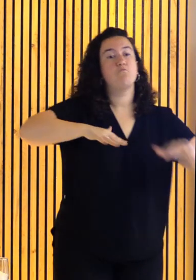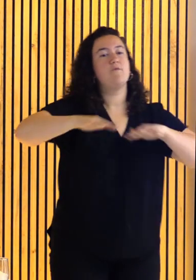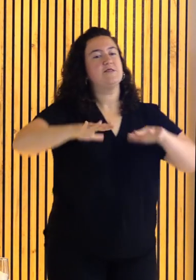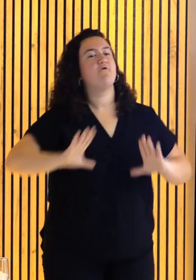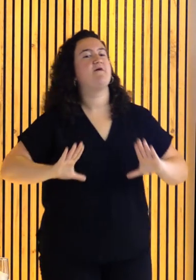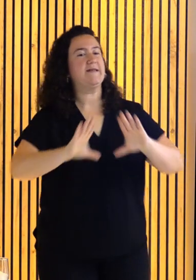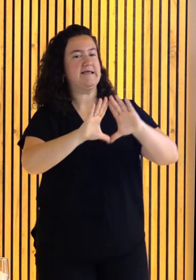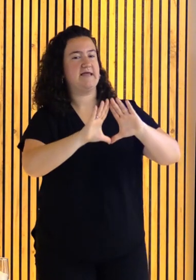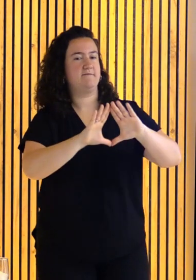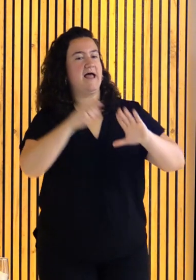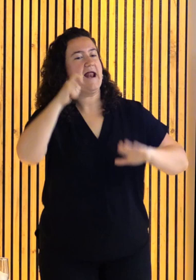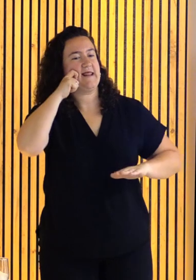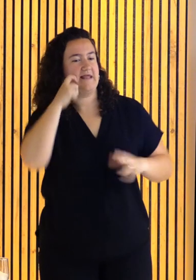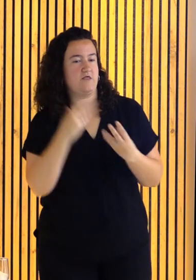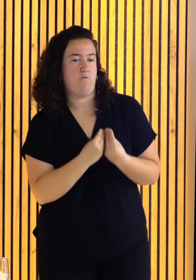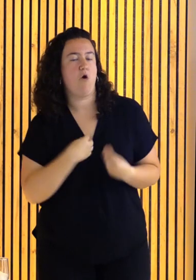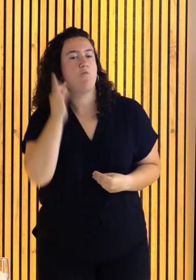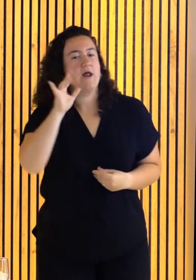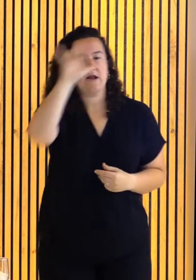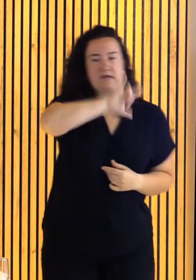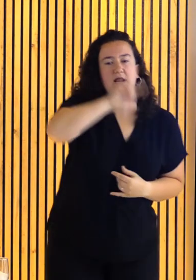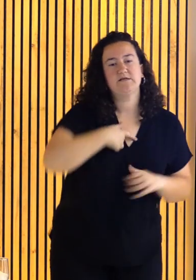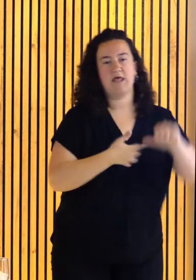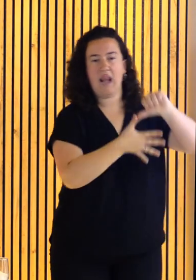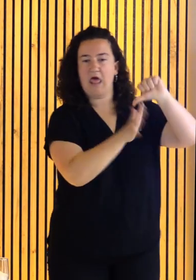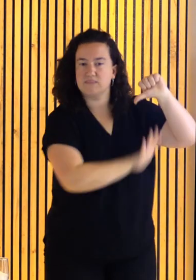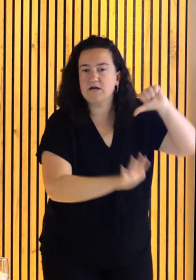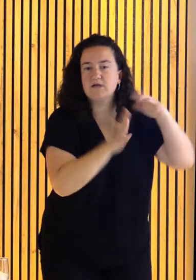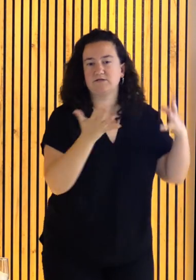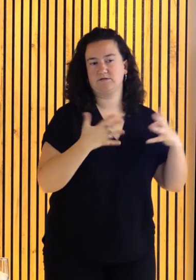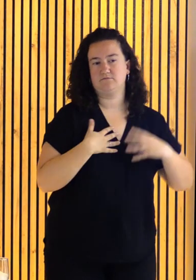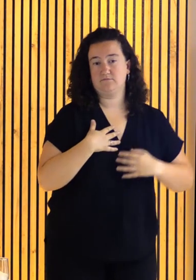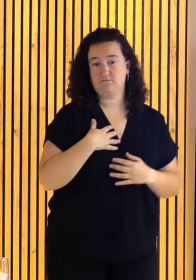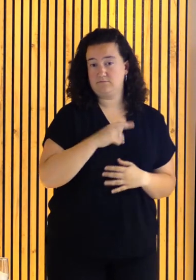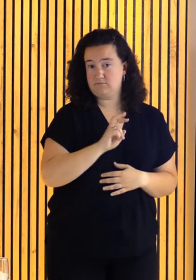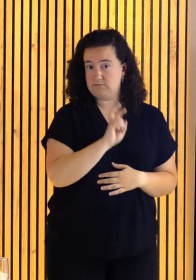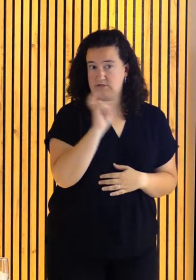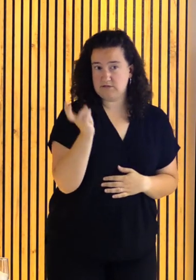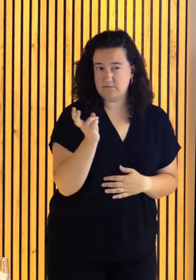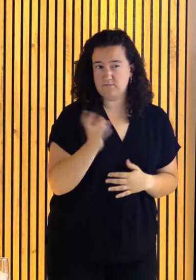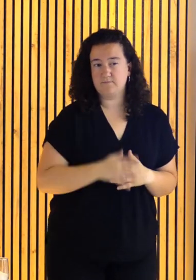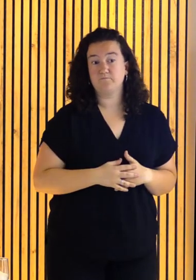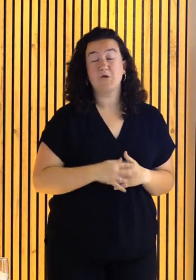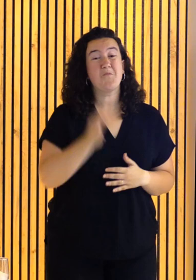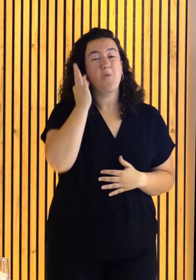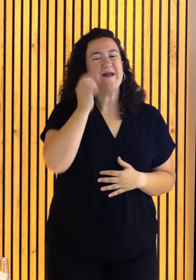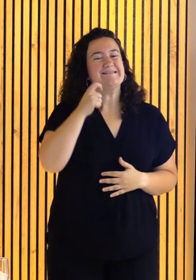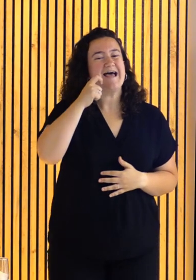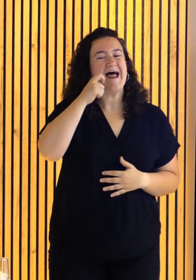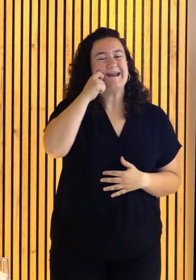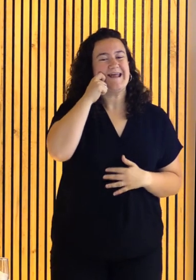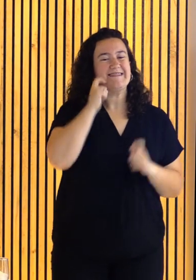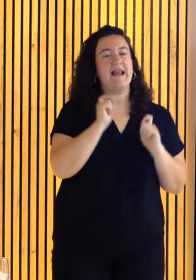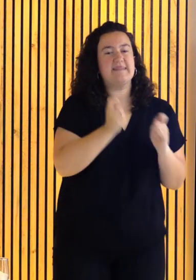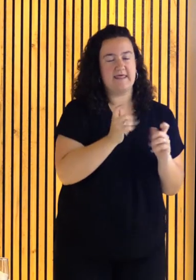batera. Emakume beltzak, latinoak, txikanoak, indigenak, emakume arrazializatu horiek ez zuten bere